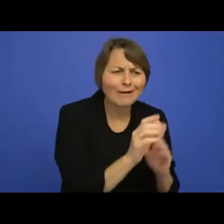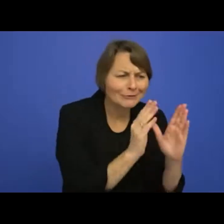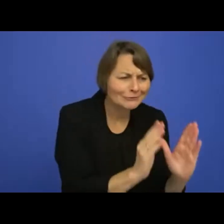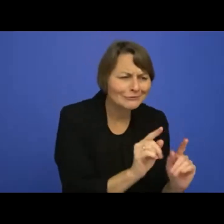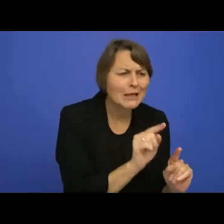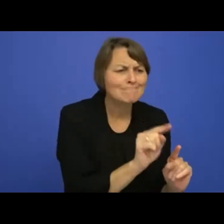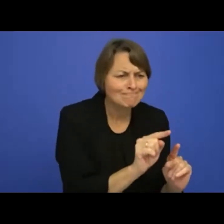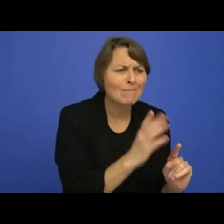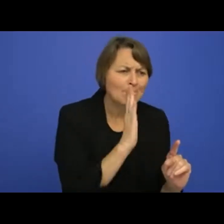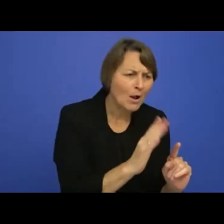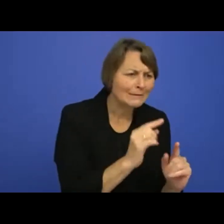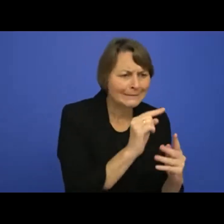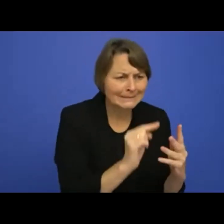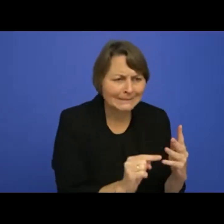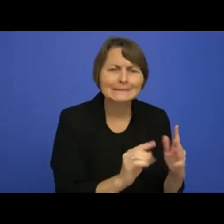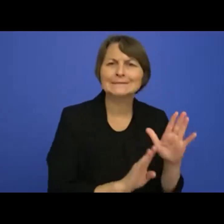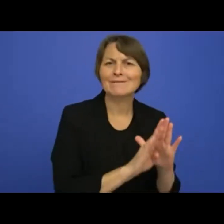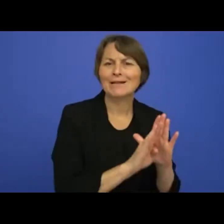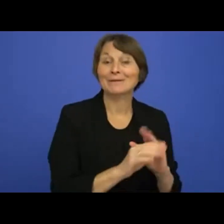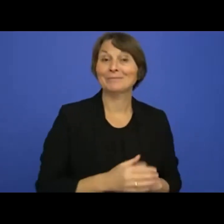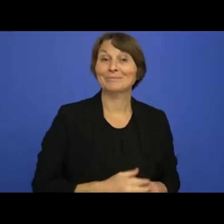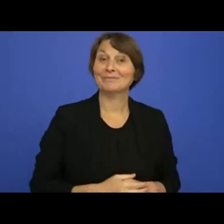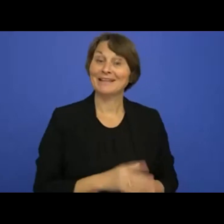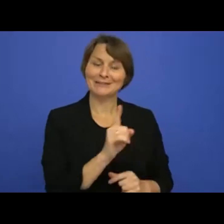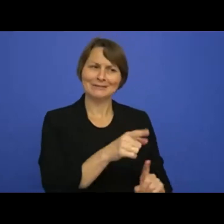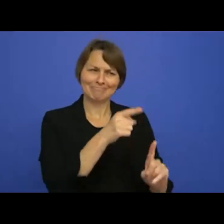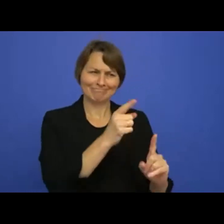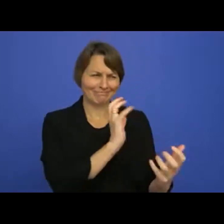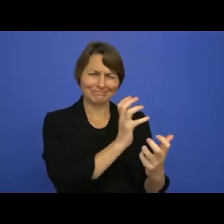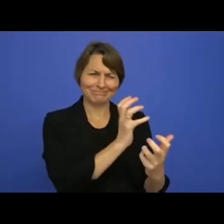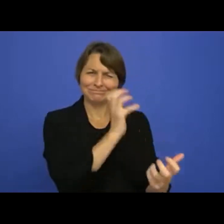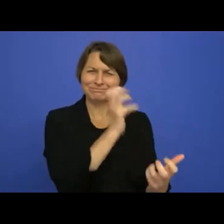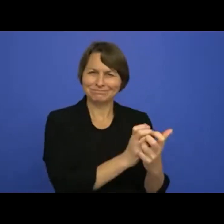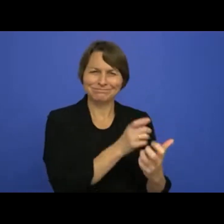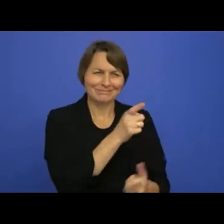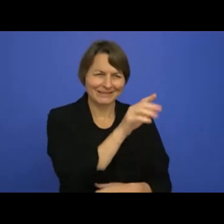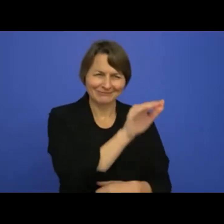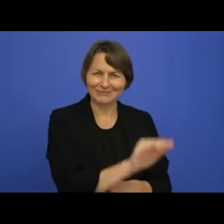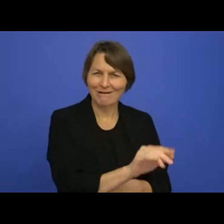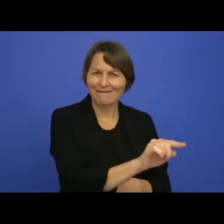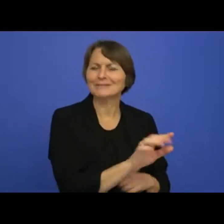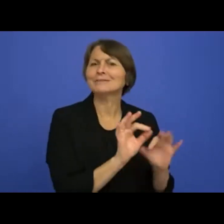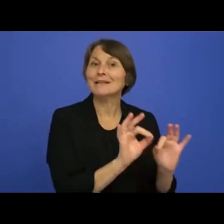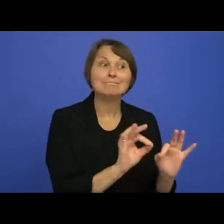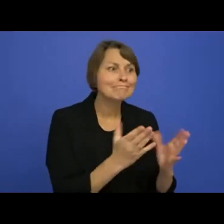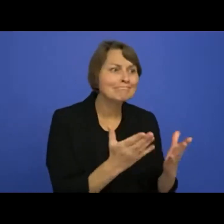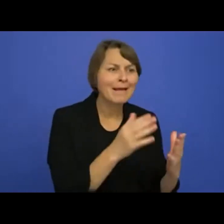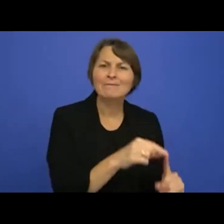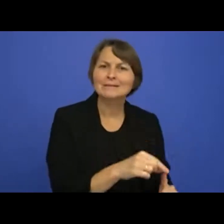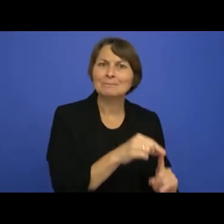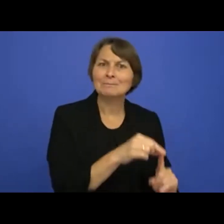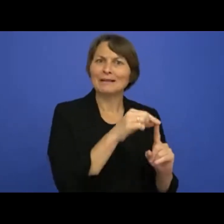des besoins spécifiques d'apprentissage de ces enfants. Ce sont des plans donc spécialisés et qui peuvent vraiment aider les enfants avec des besoins